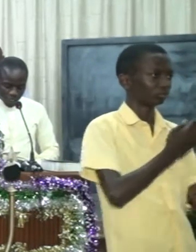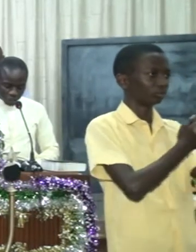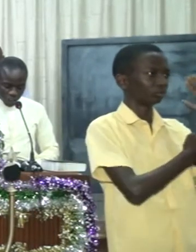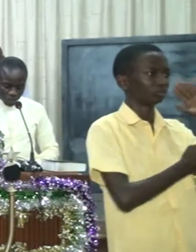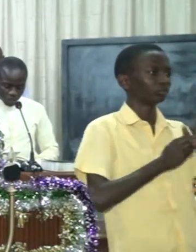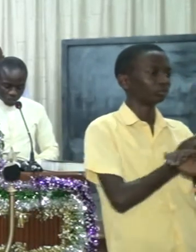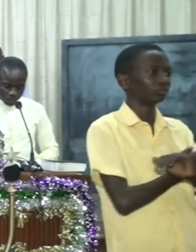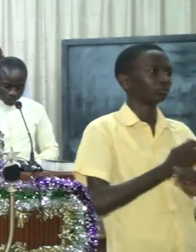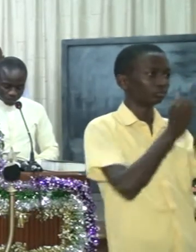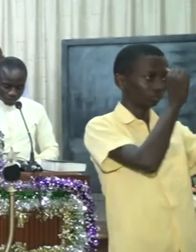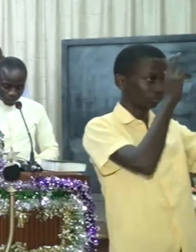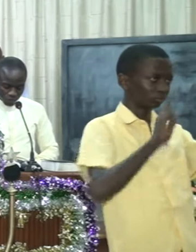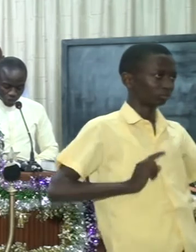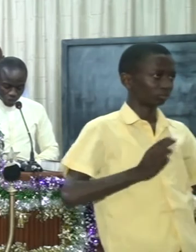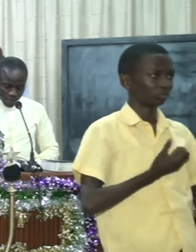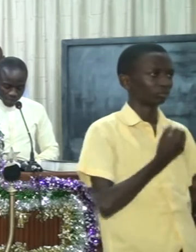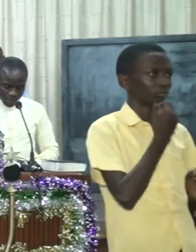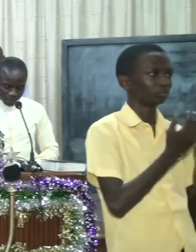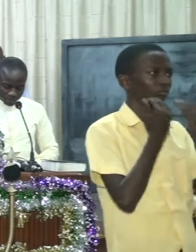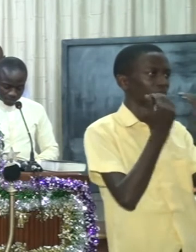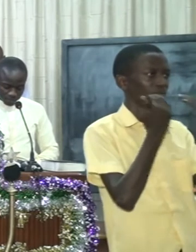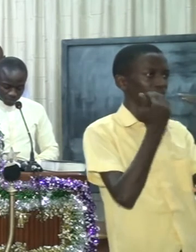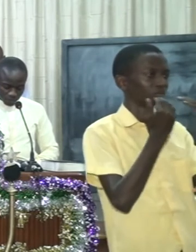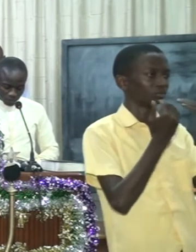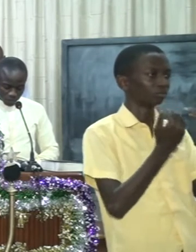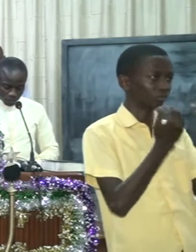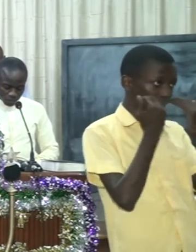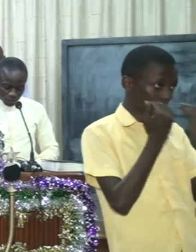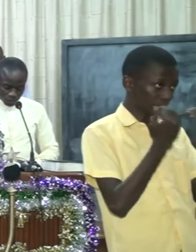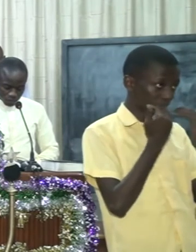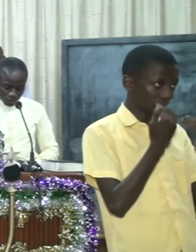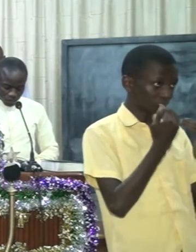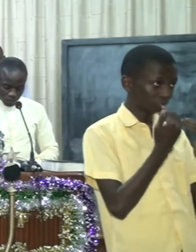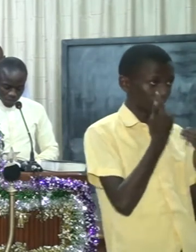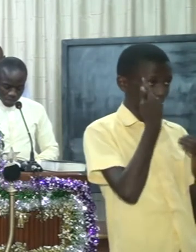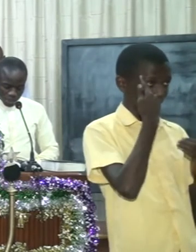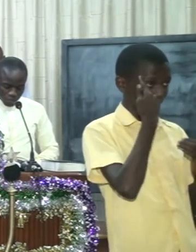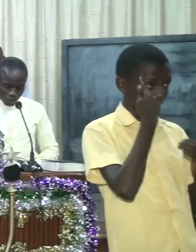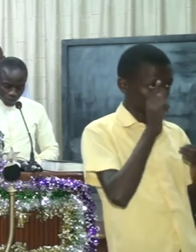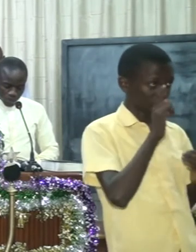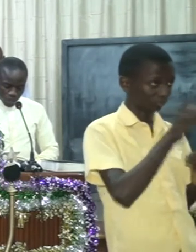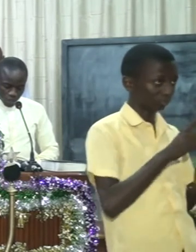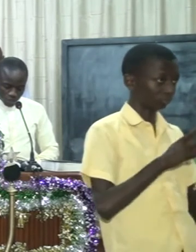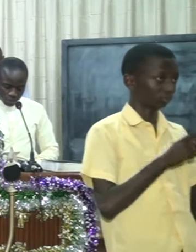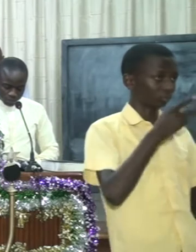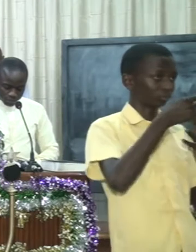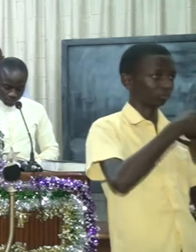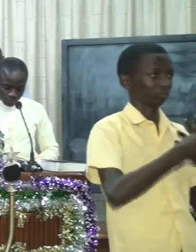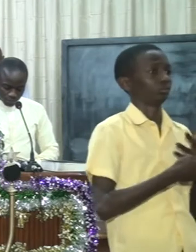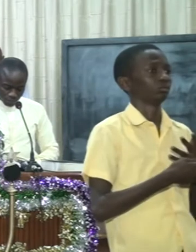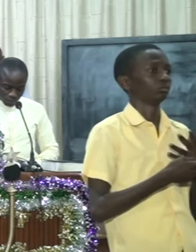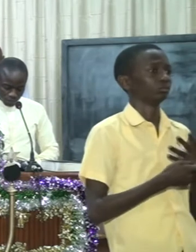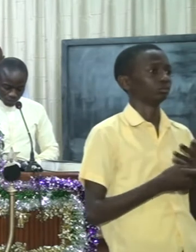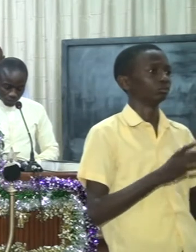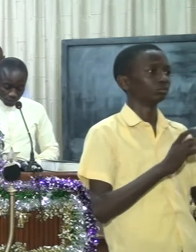Notre Père et notre Dieu. Nous disons merci. Accente Dieu ya mupango wako pour ton plan